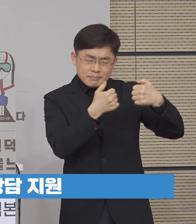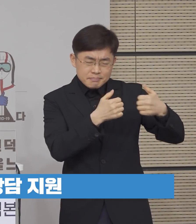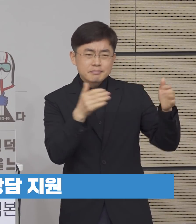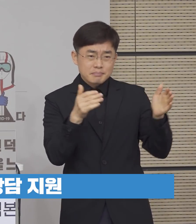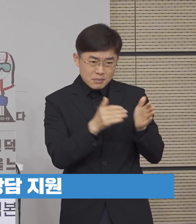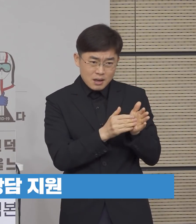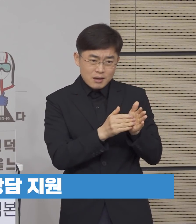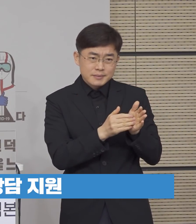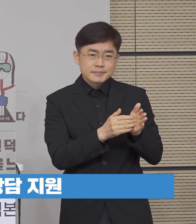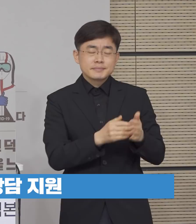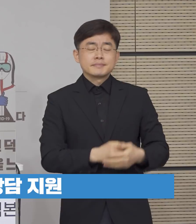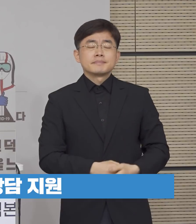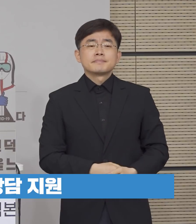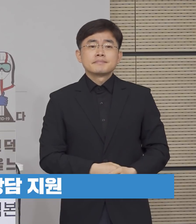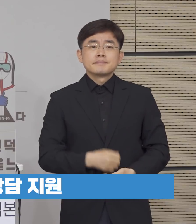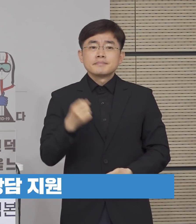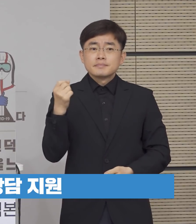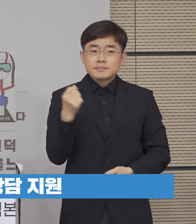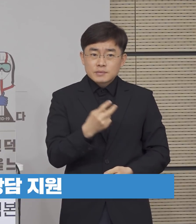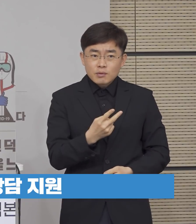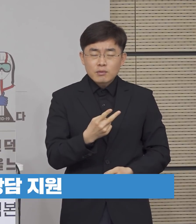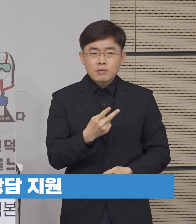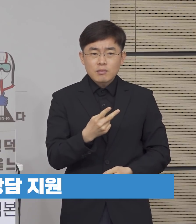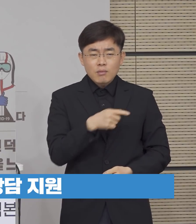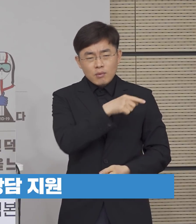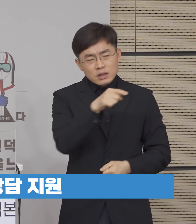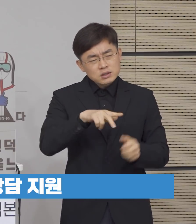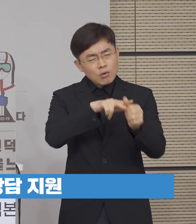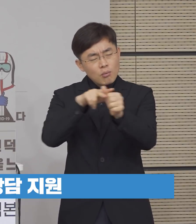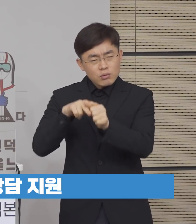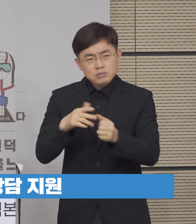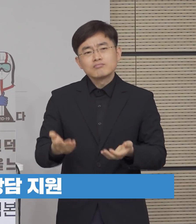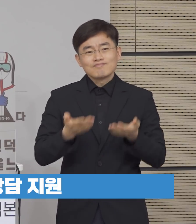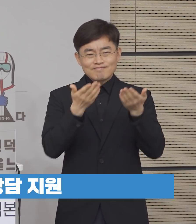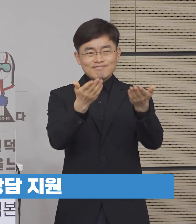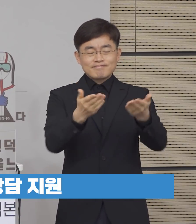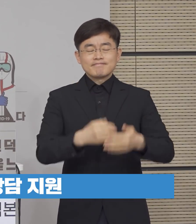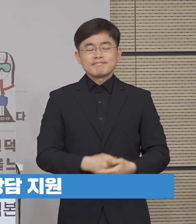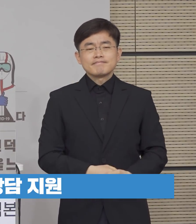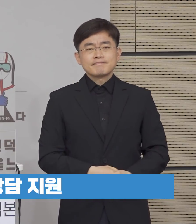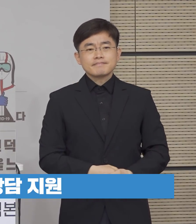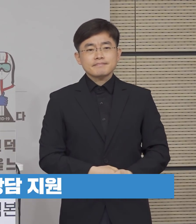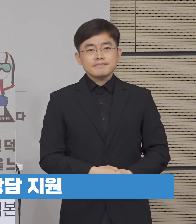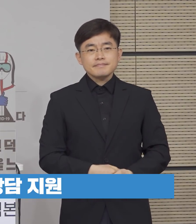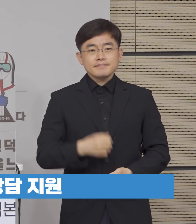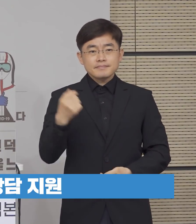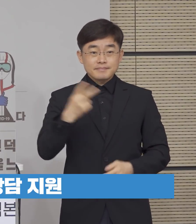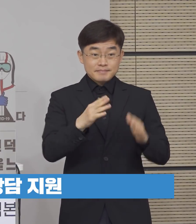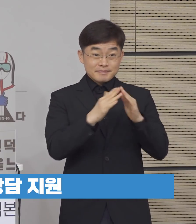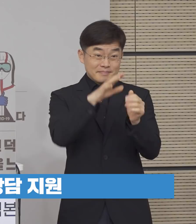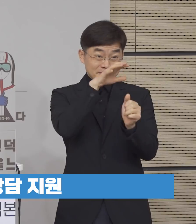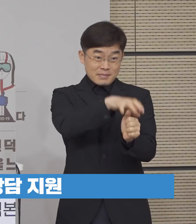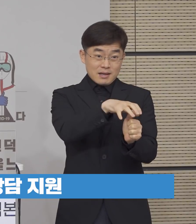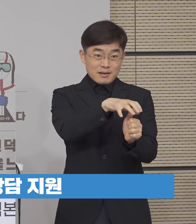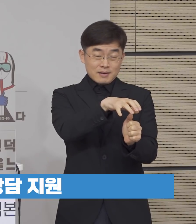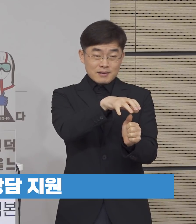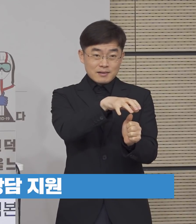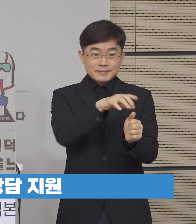16,402건의 전화 상담을 통한 심리를 지원을 하고 있고, 각종 관련된 정보들을 제공을 하고 있습니다.